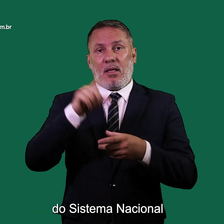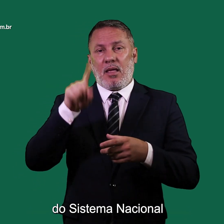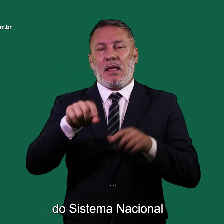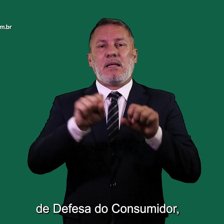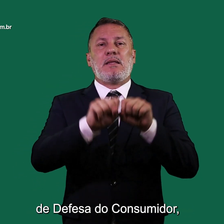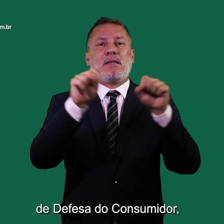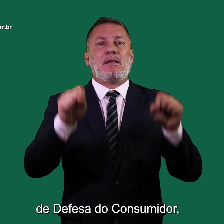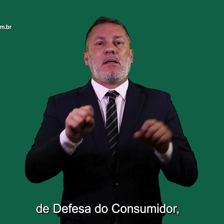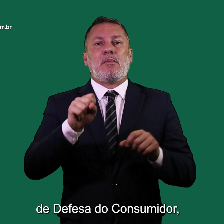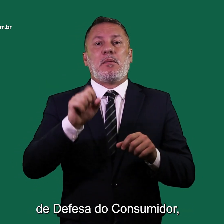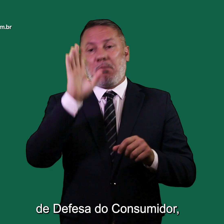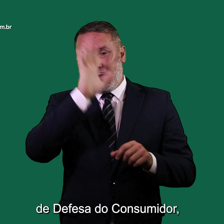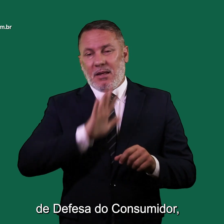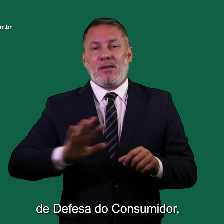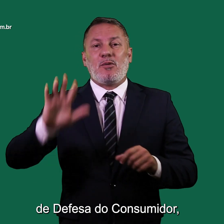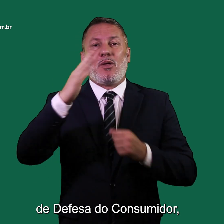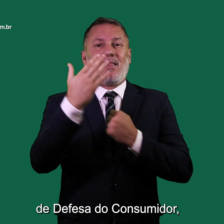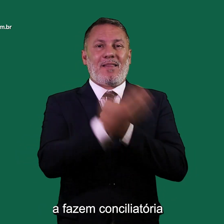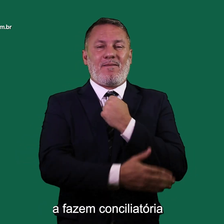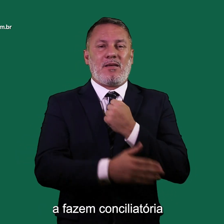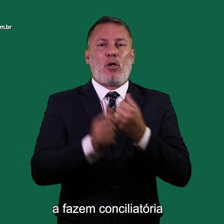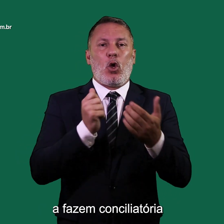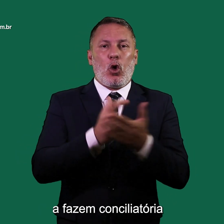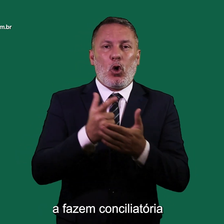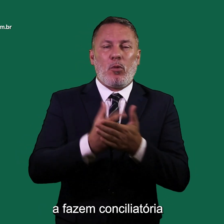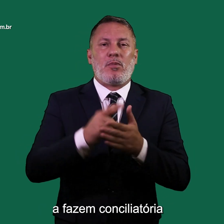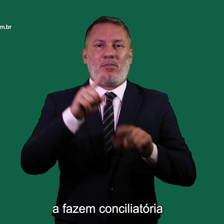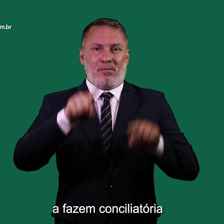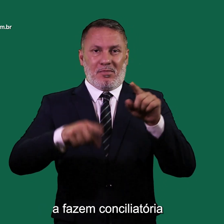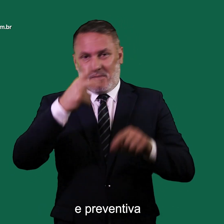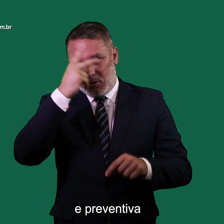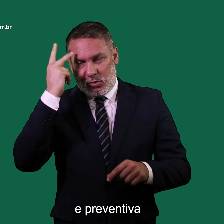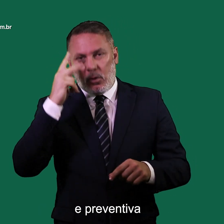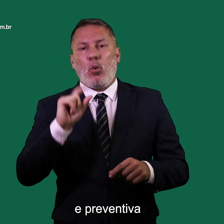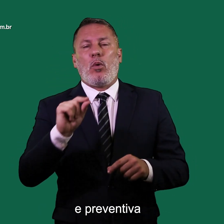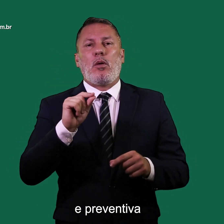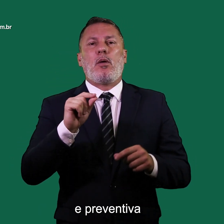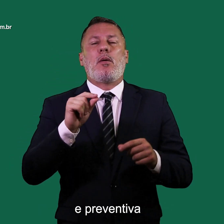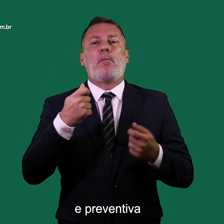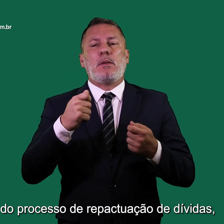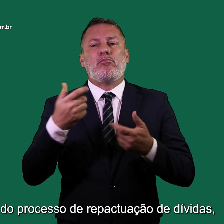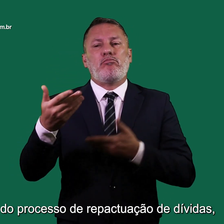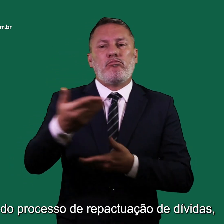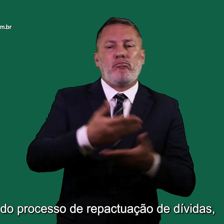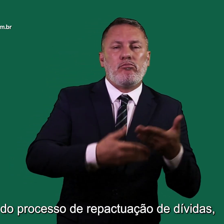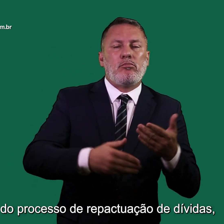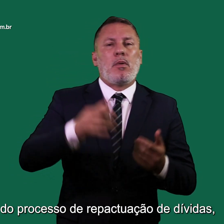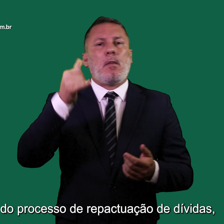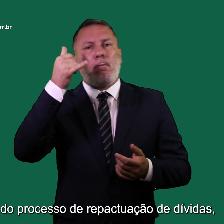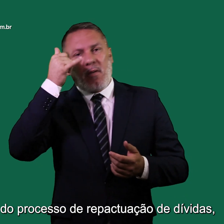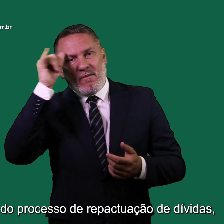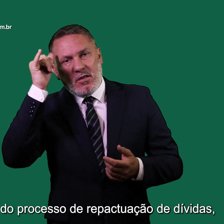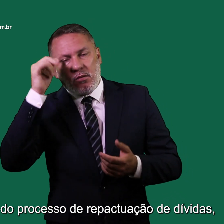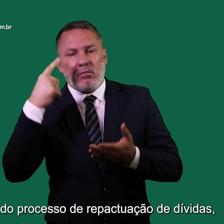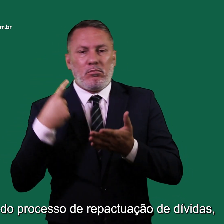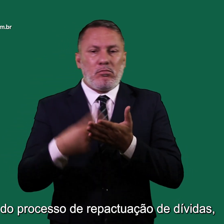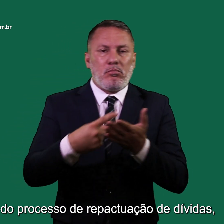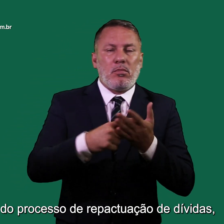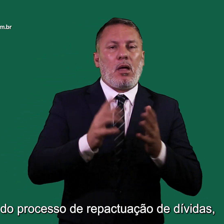Nacional de Defesa do Consumidor a fase conciliatória e preventiva do processo de repactuação de dívidas,